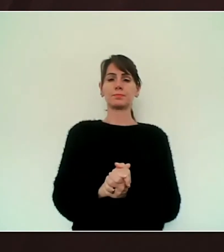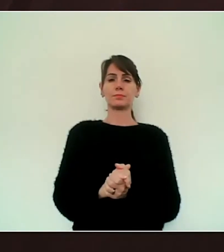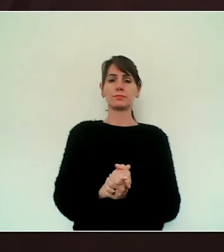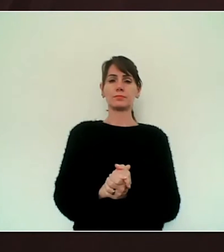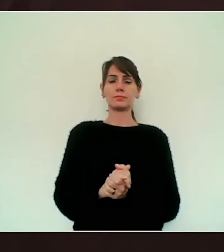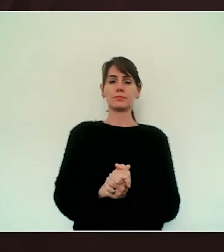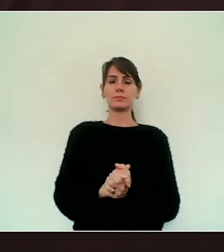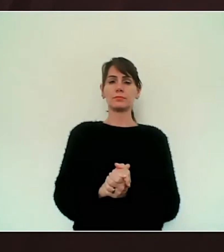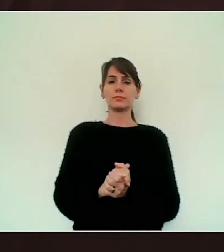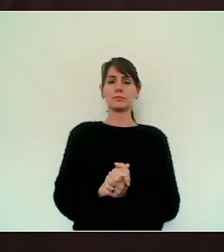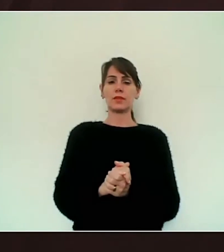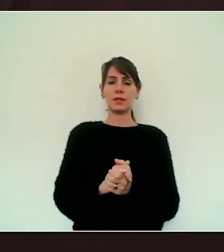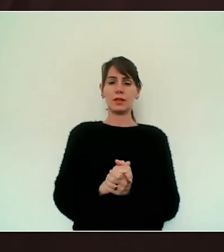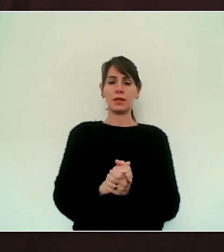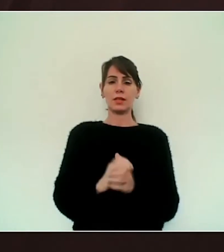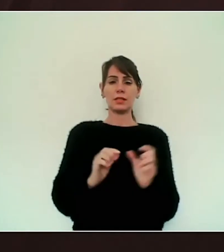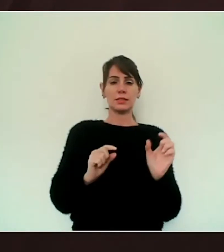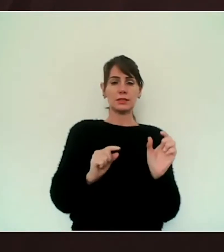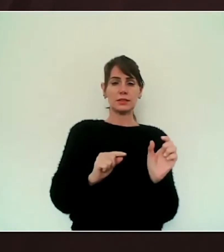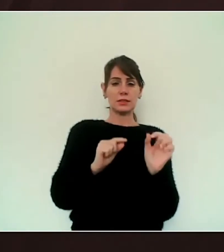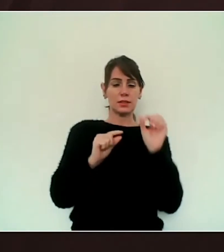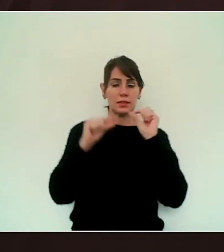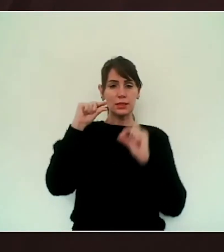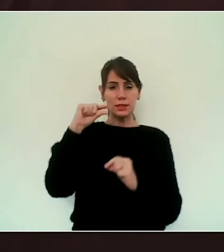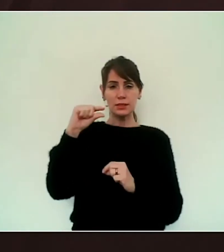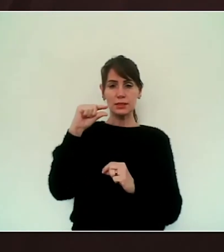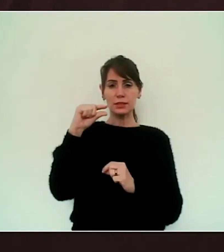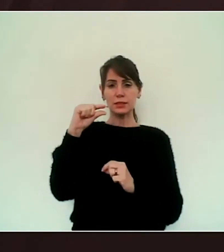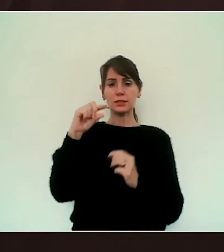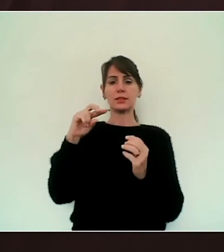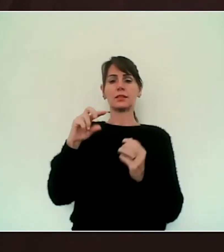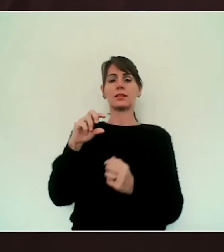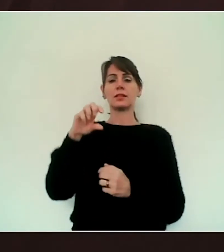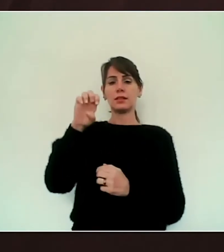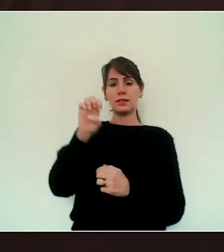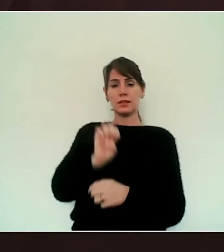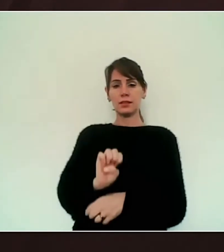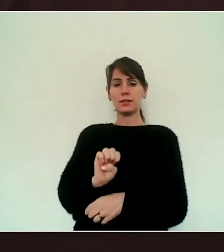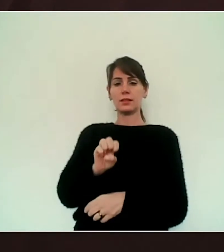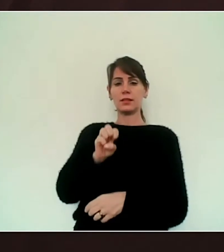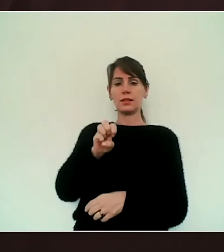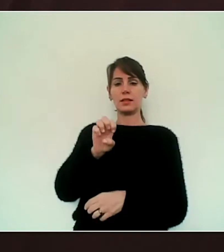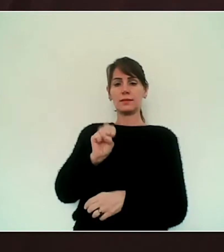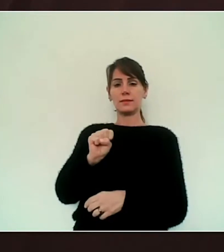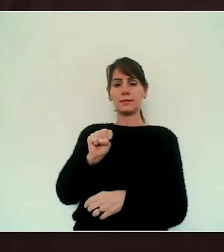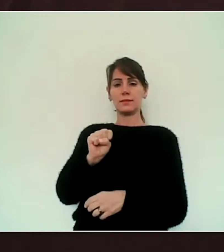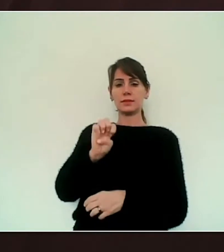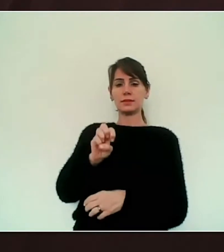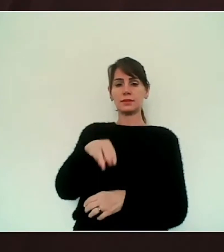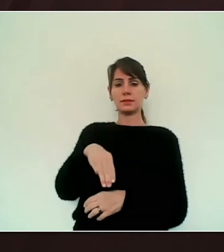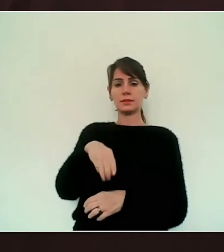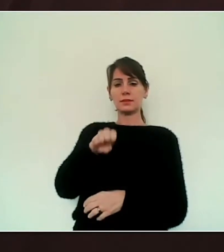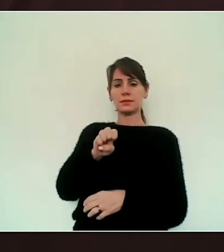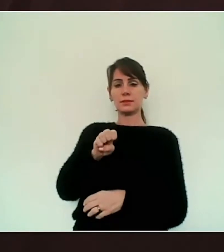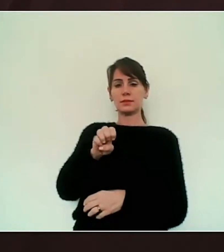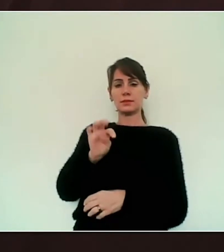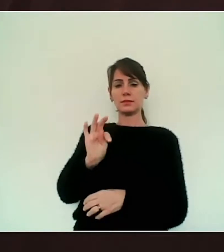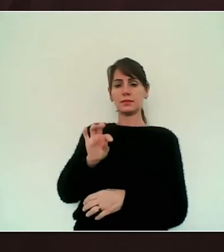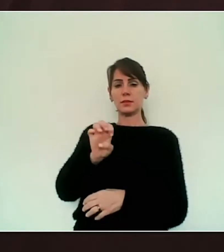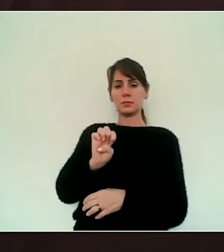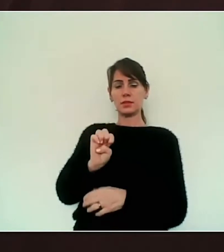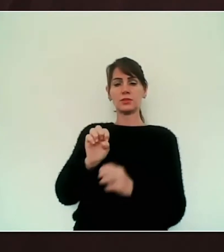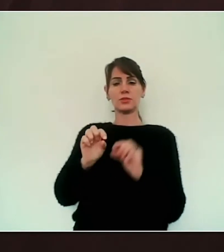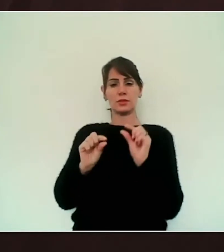semente é a palavra, aqui ó, versículo 19. A todos os que ouvem a palavra